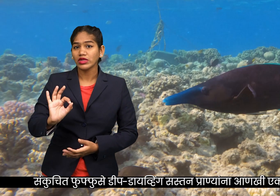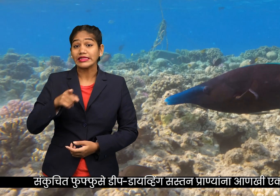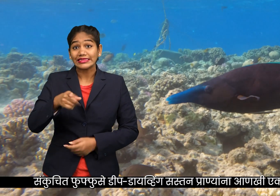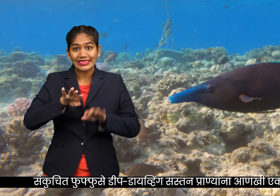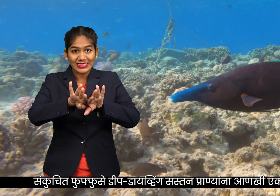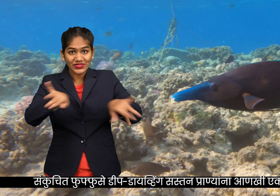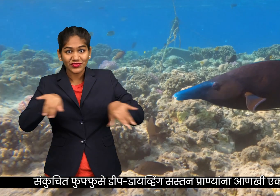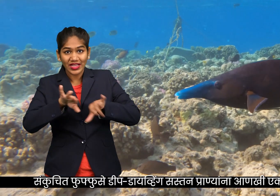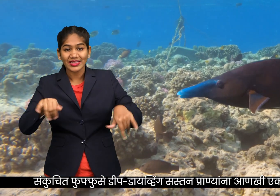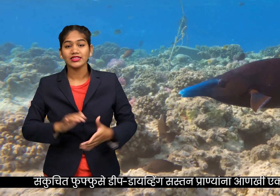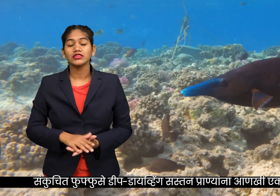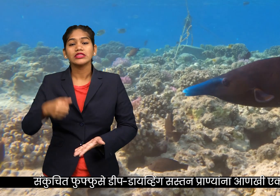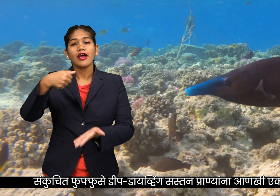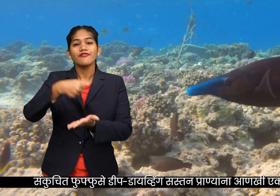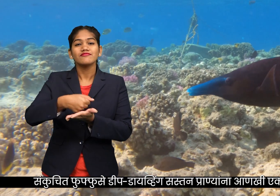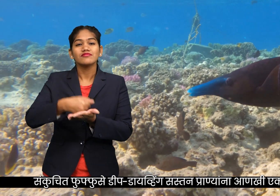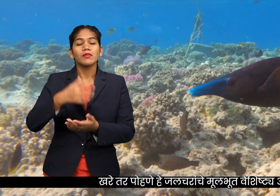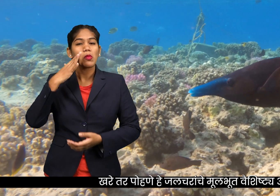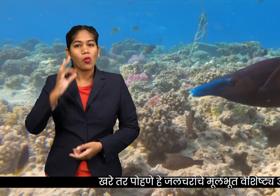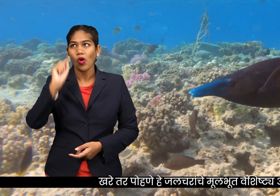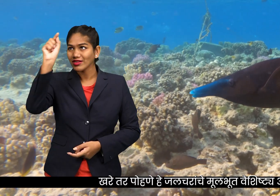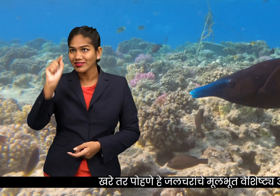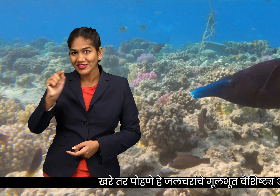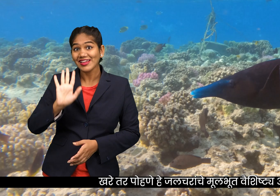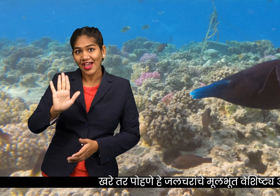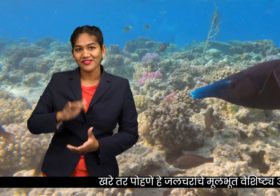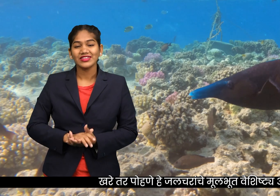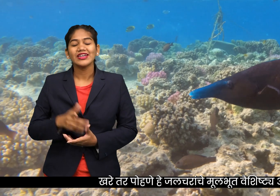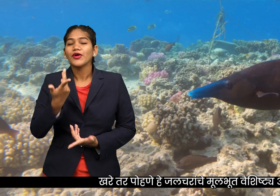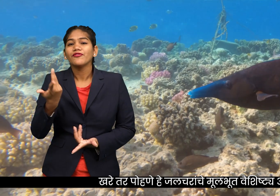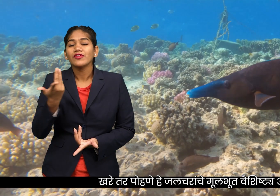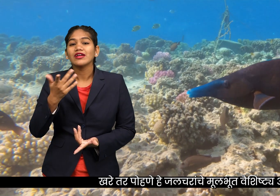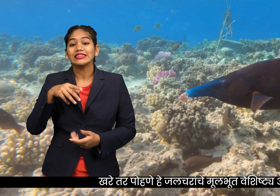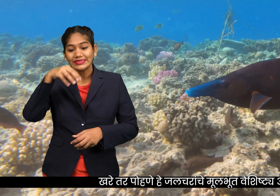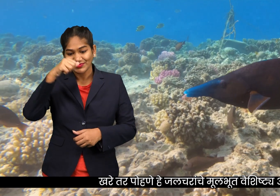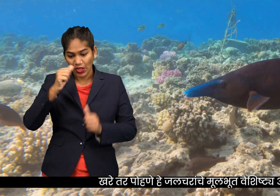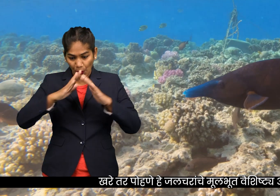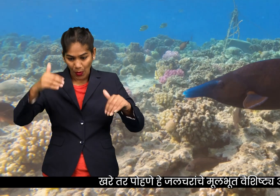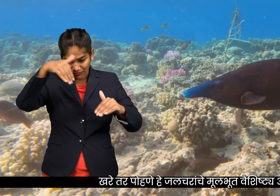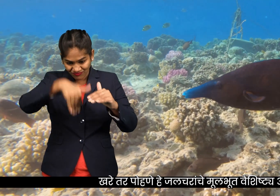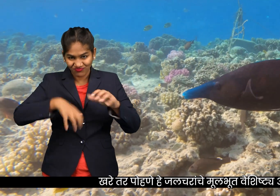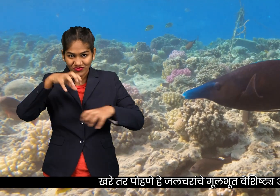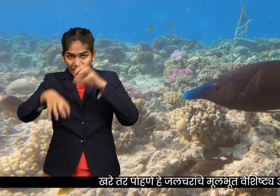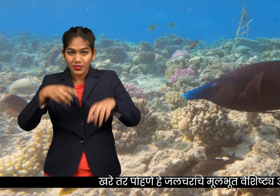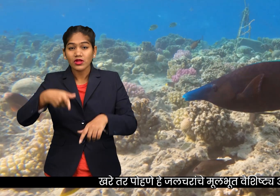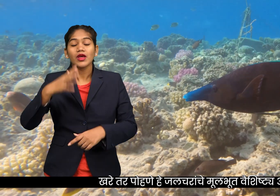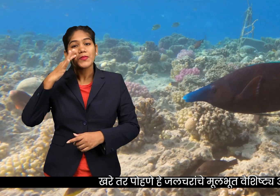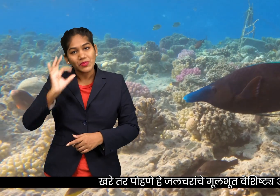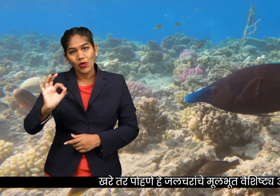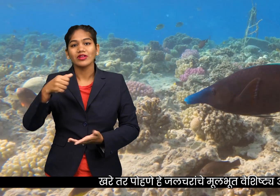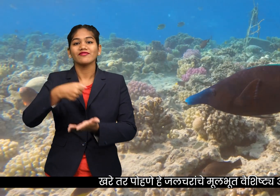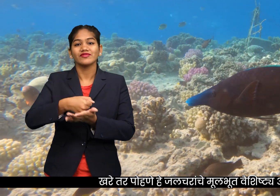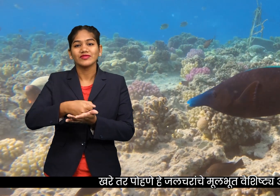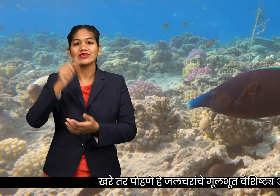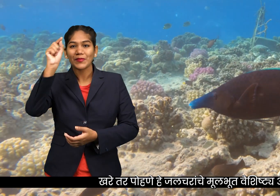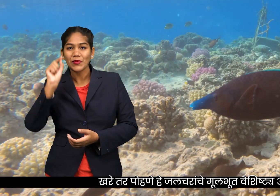प्राण्यांना आणखी एक मोठा फायदा देतात. खरे तर पोहणे हे जलचरांचे मूलभूत वैशिष्ट्य